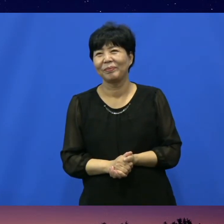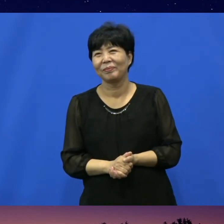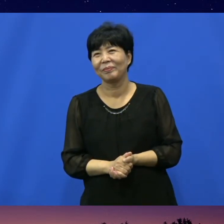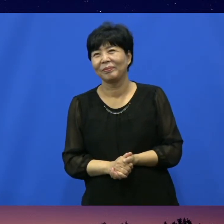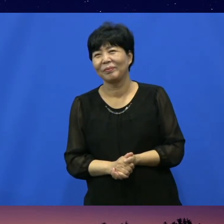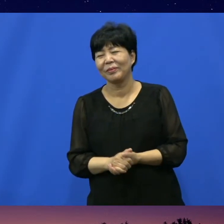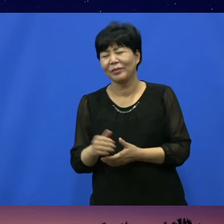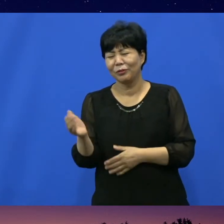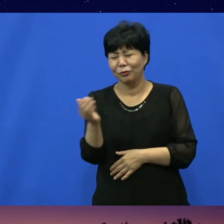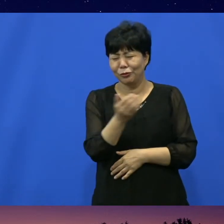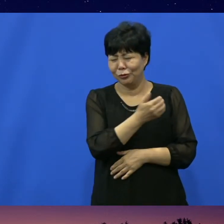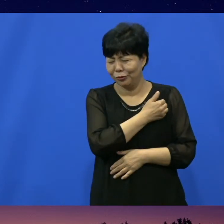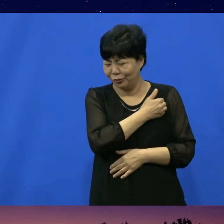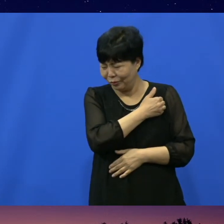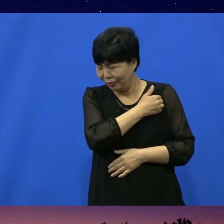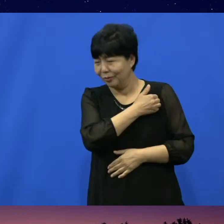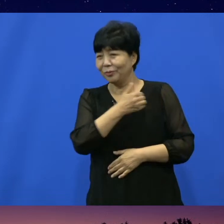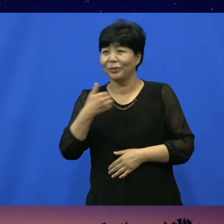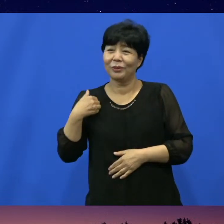enough, 충분합니다.